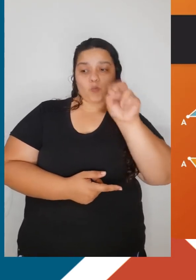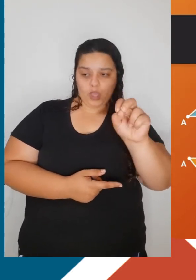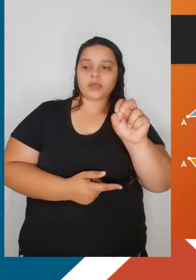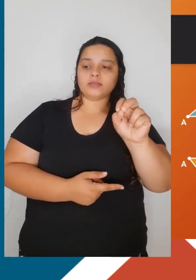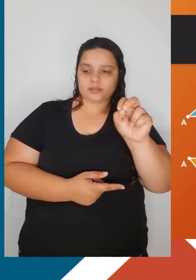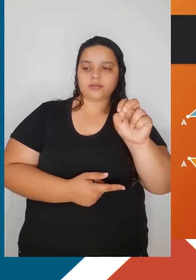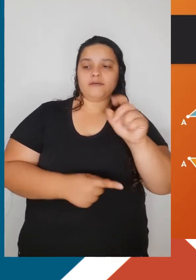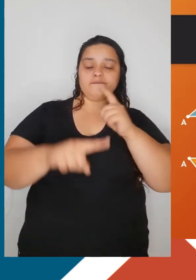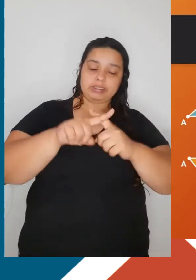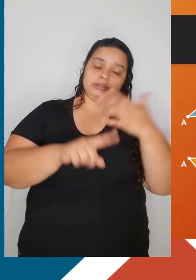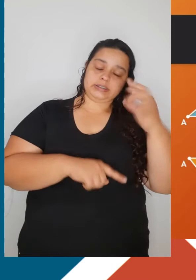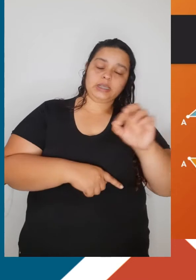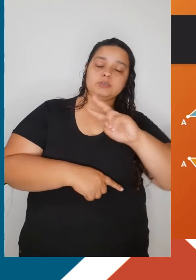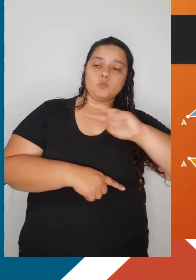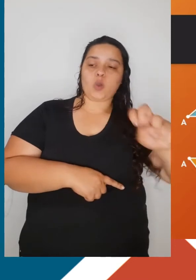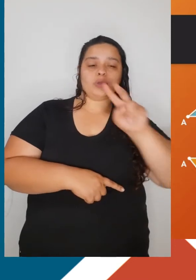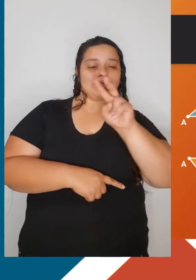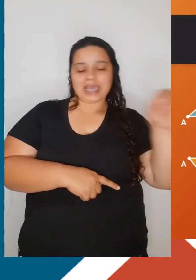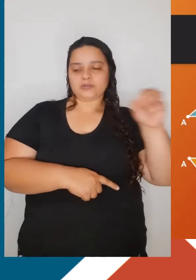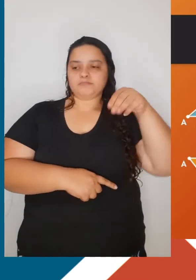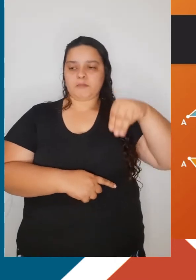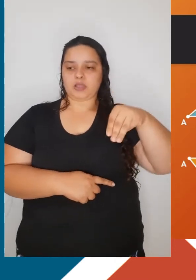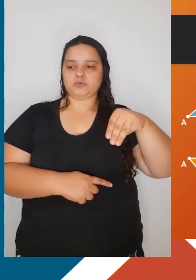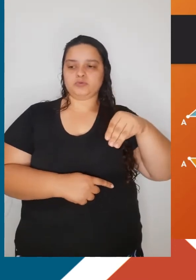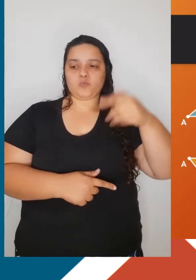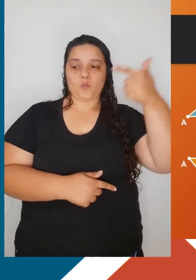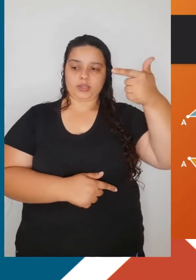10, que é igual a 500 metros quadrados.